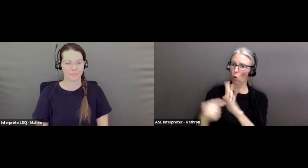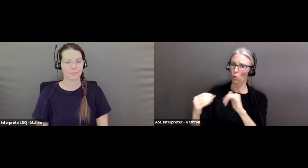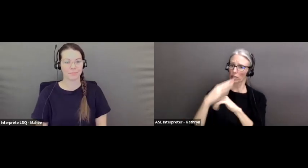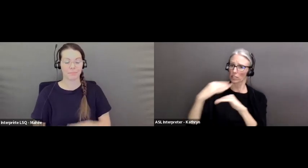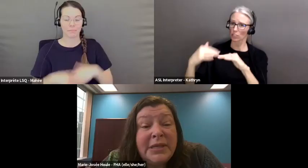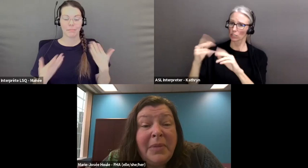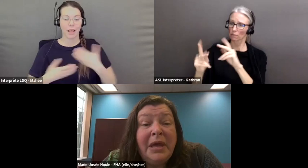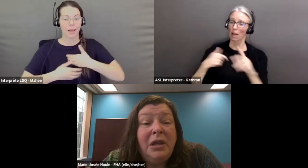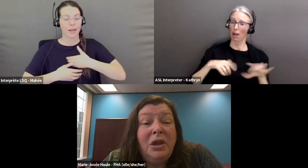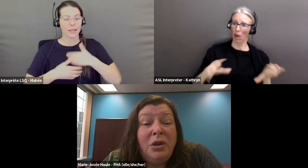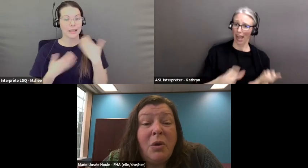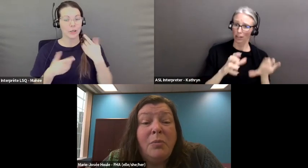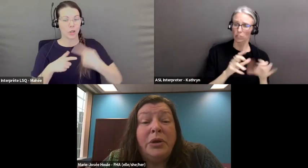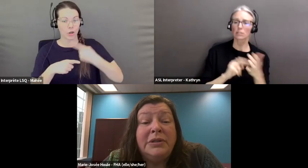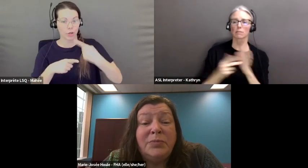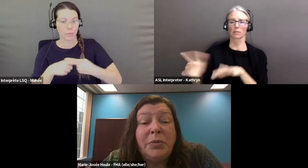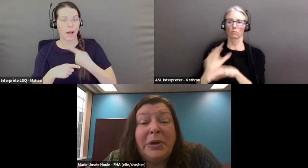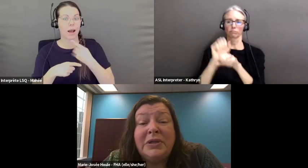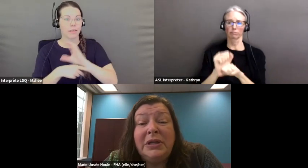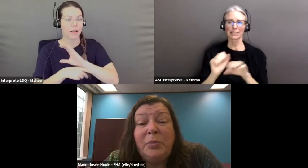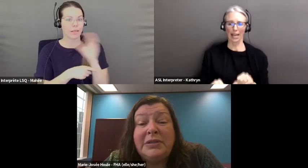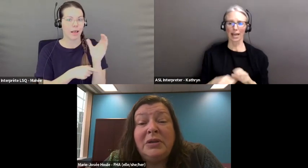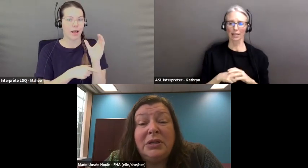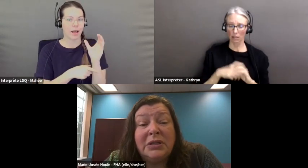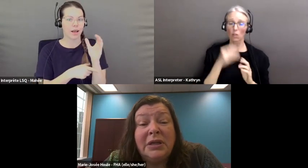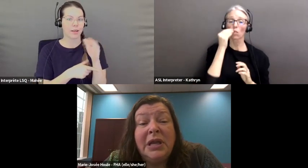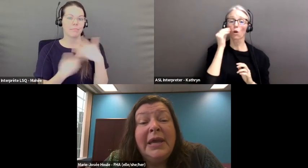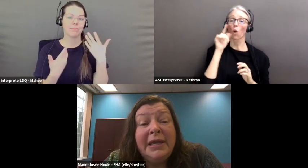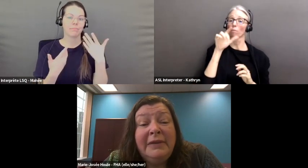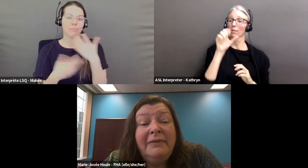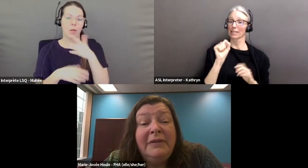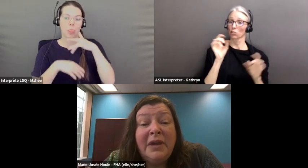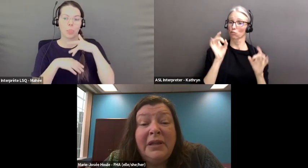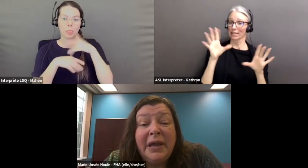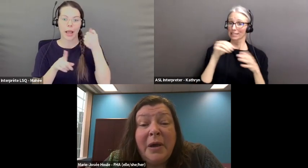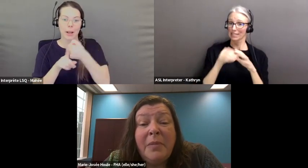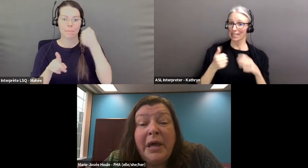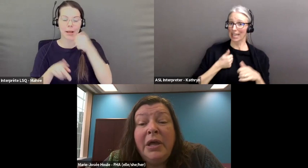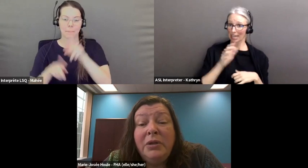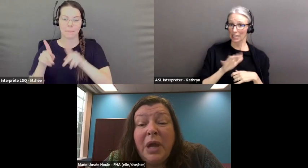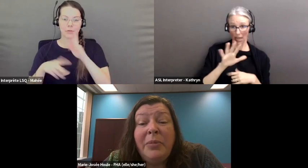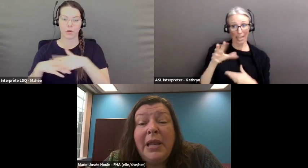au Canada, notamment le nombre disproportionné de personnes autochtones qui vivent dans les